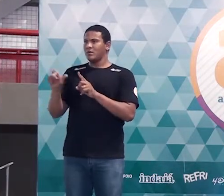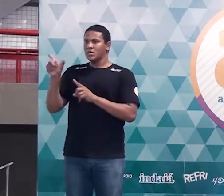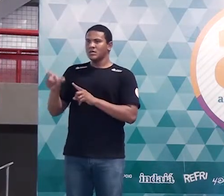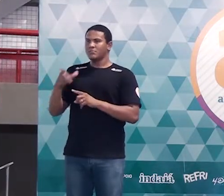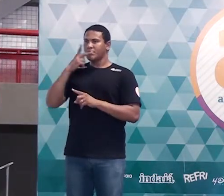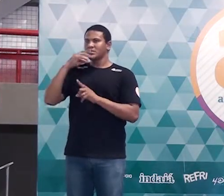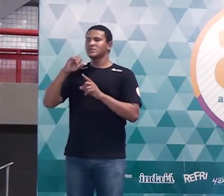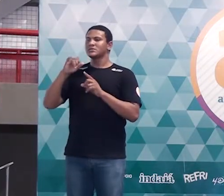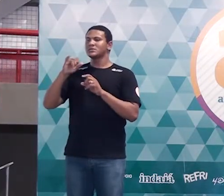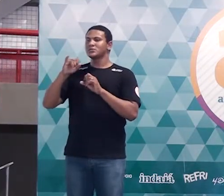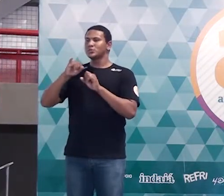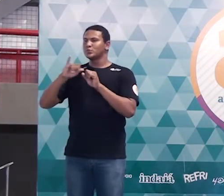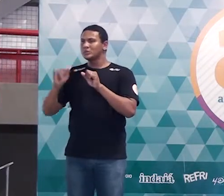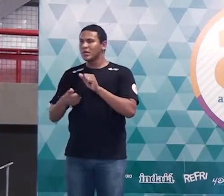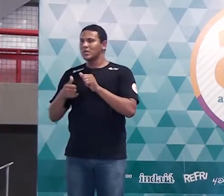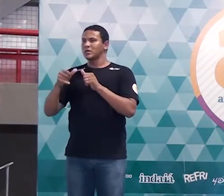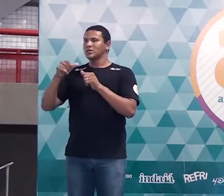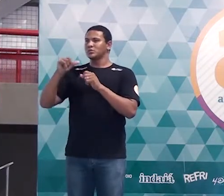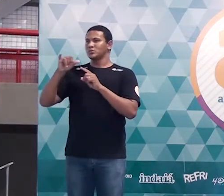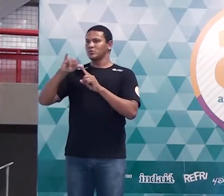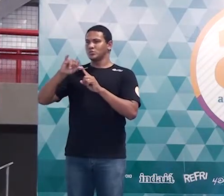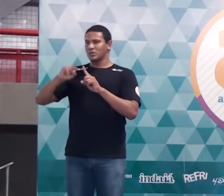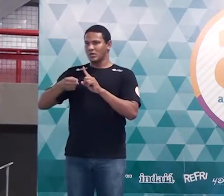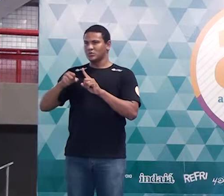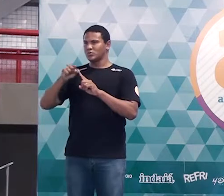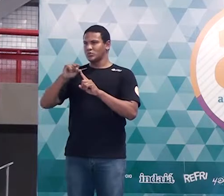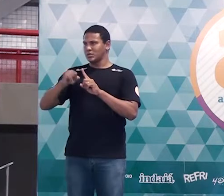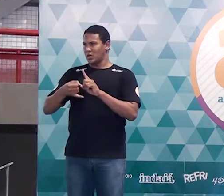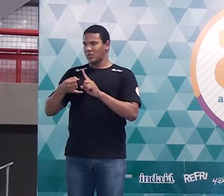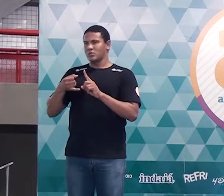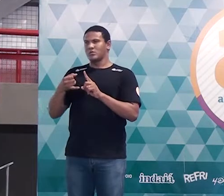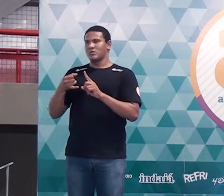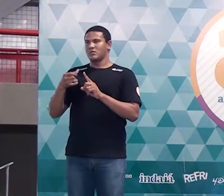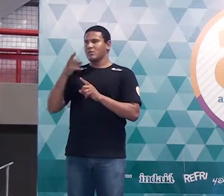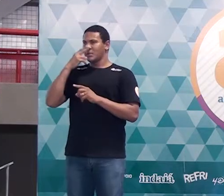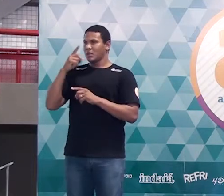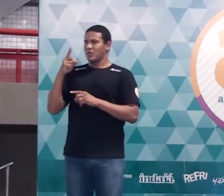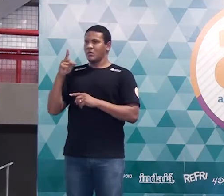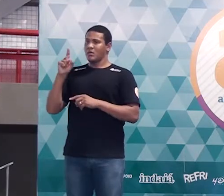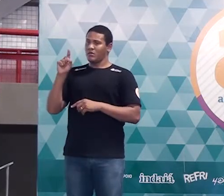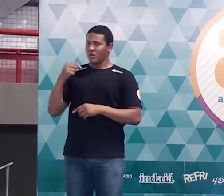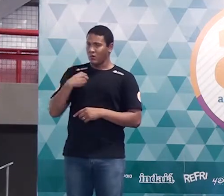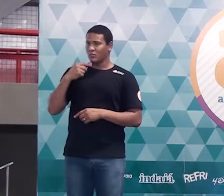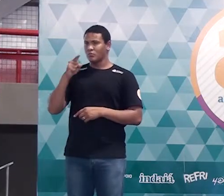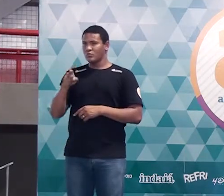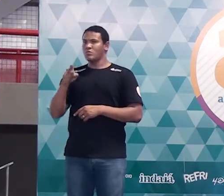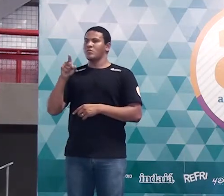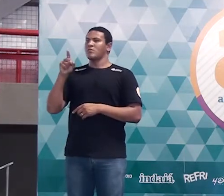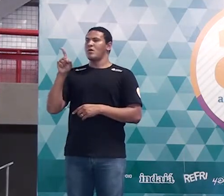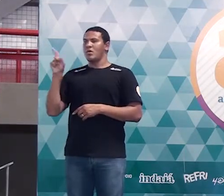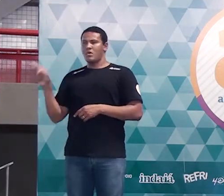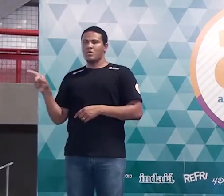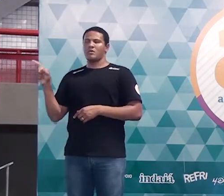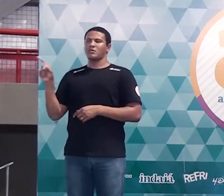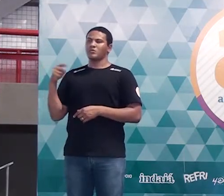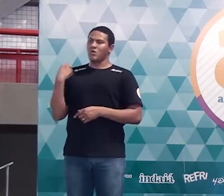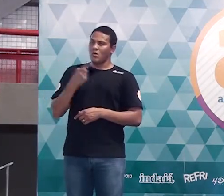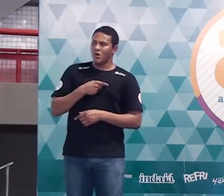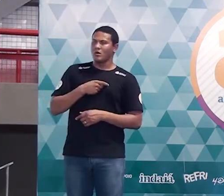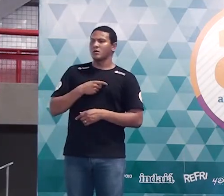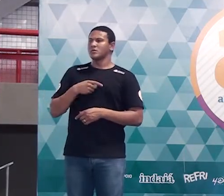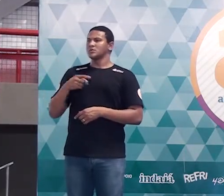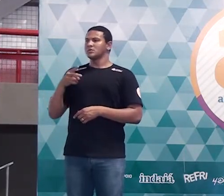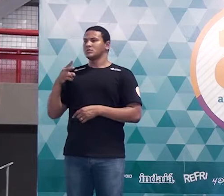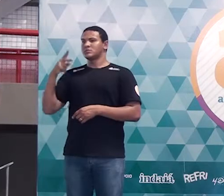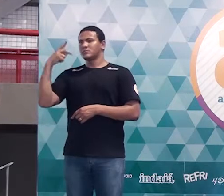sujeito. Eu, tu, ele, nós, vós. Eles são pronomes que